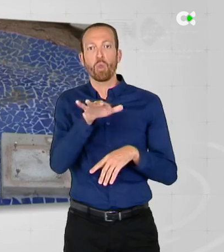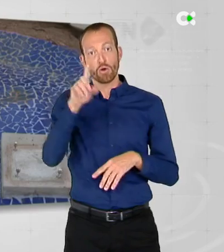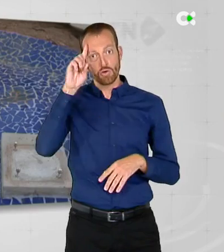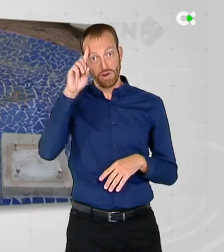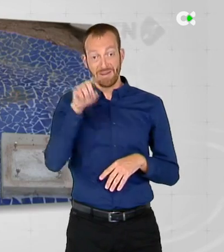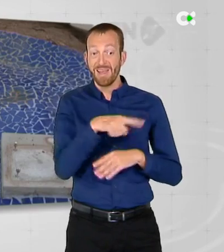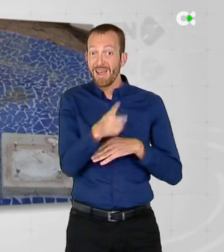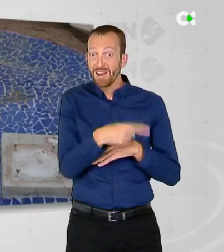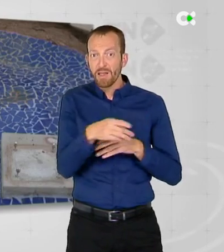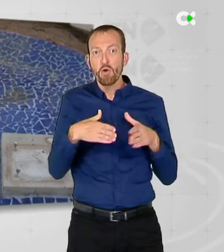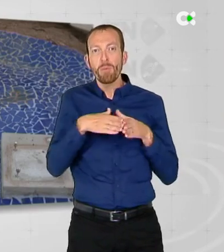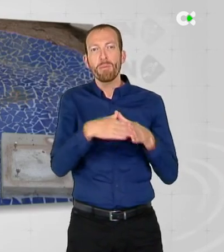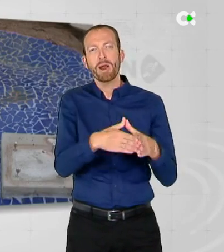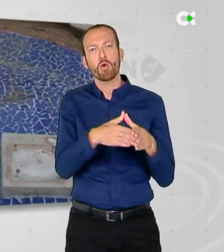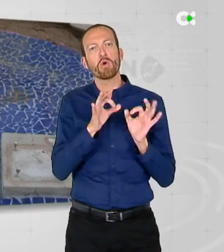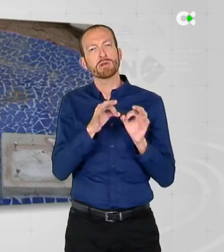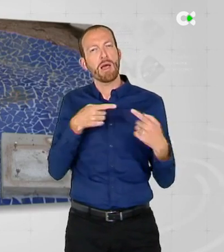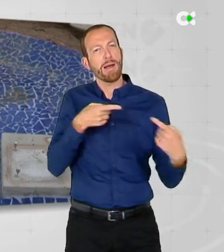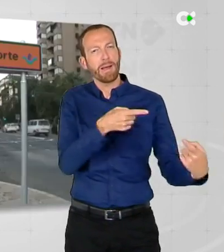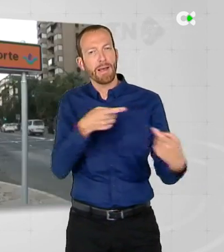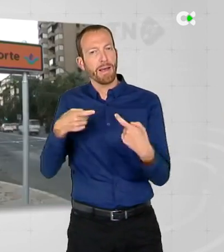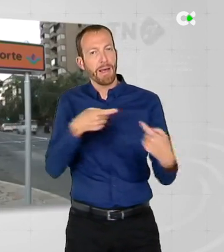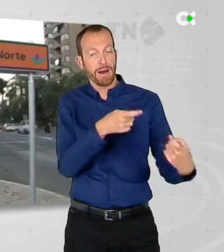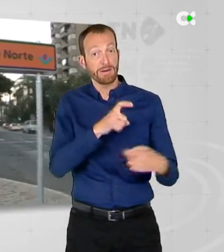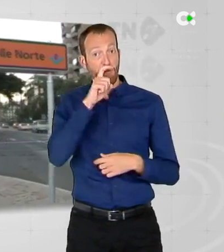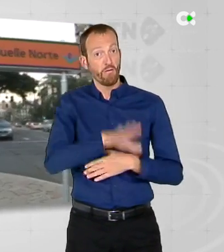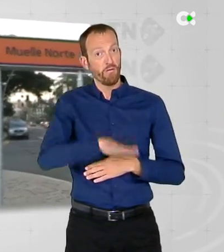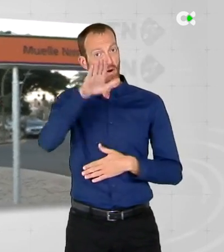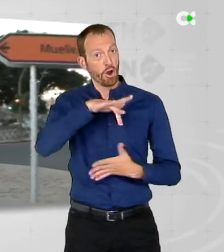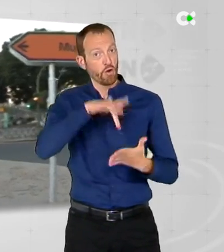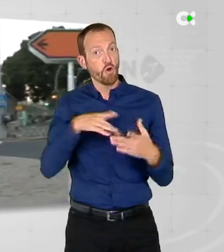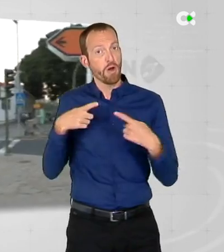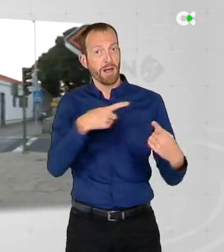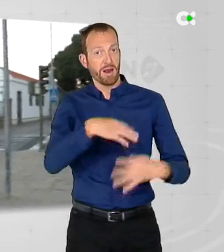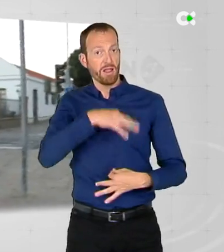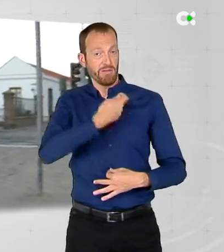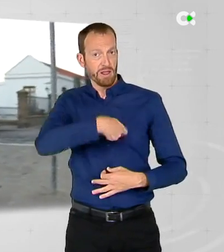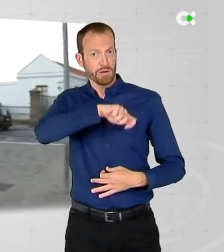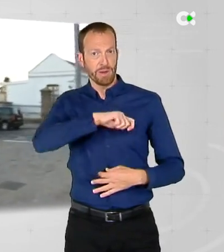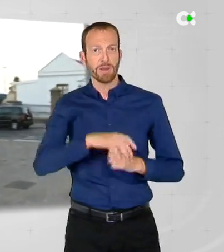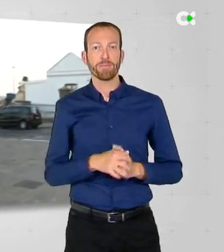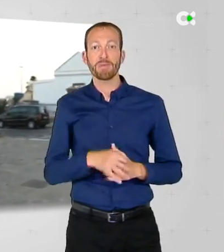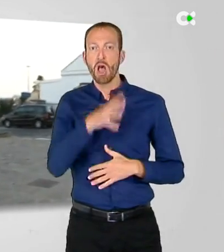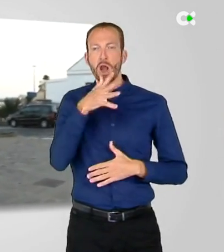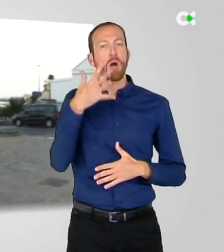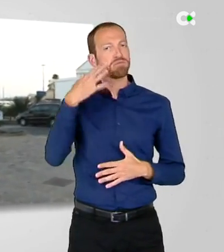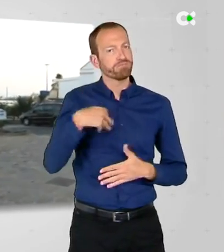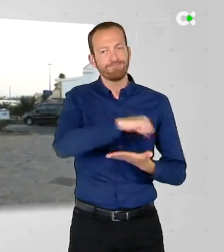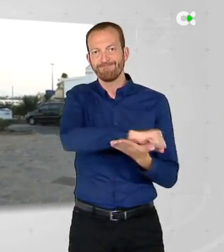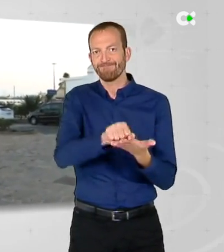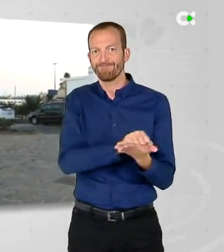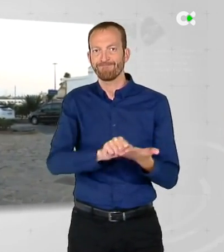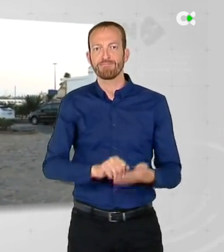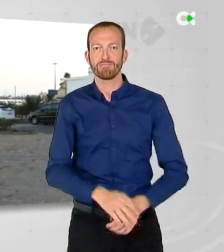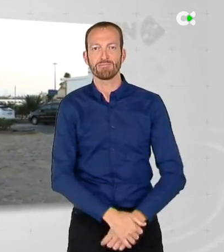perteneció a un barco de guerra utilizado por las tropas franquistas durante la guerra civil. El lugar se ha quedado sin la